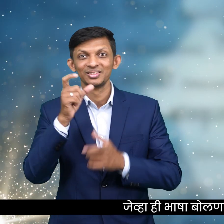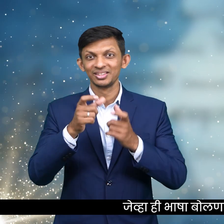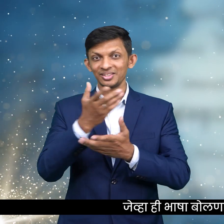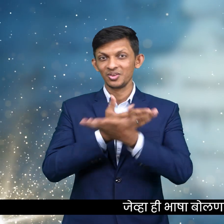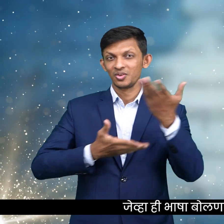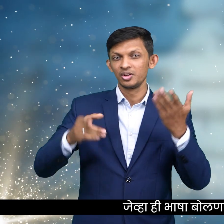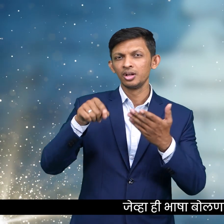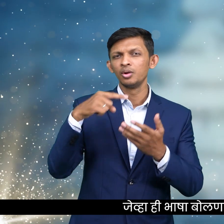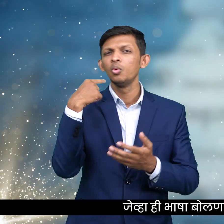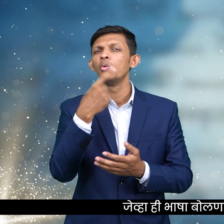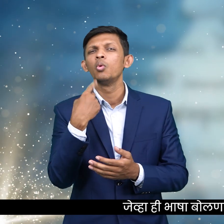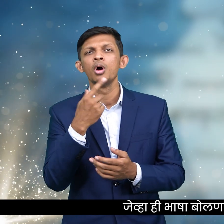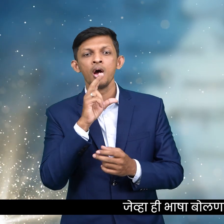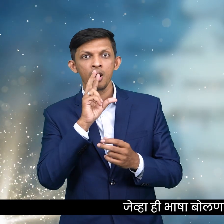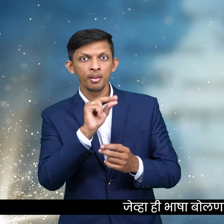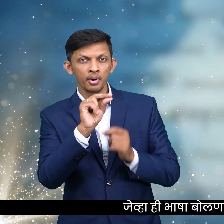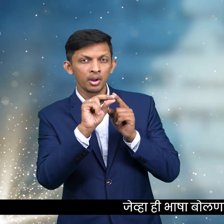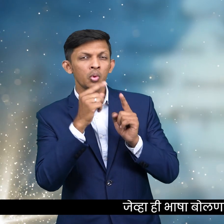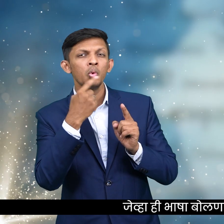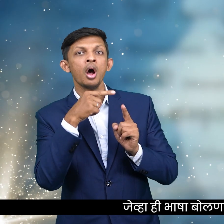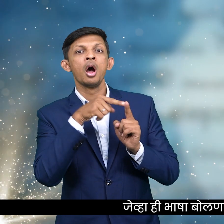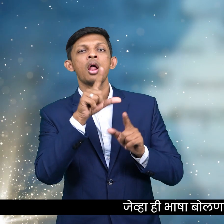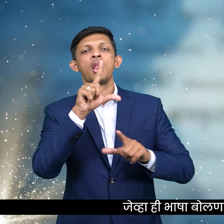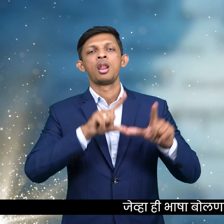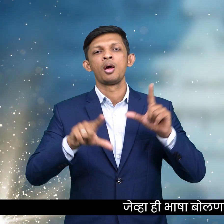जेव्हा ही भाषा बोलणारे लोक दूरवर राहू लागले